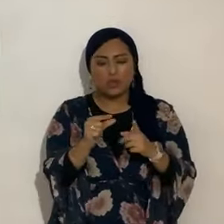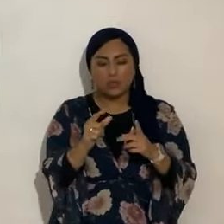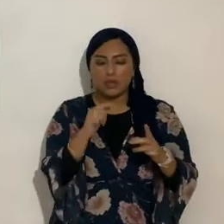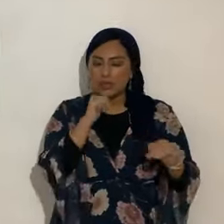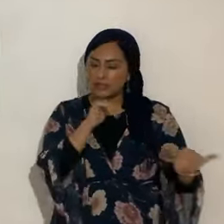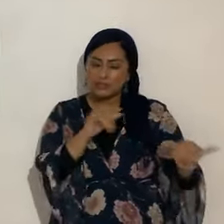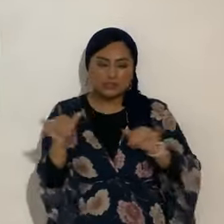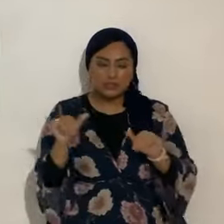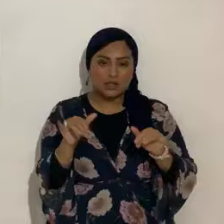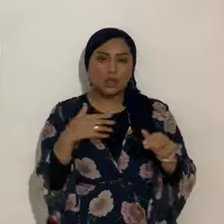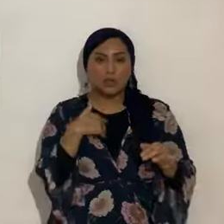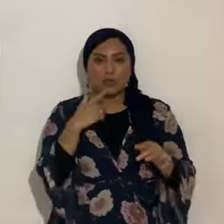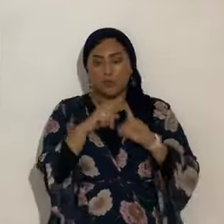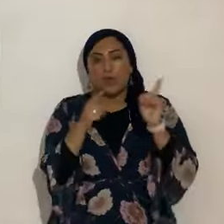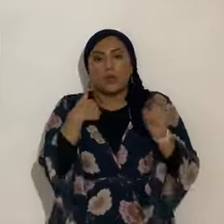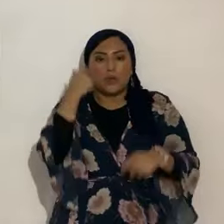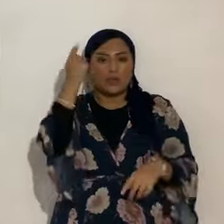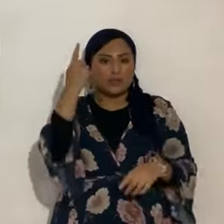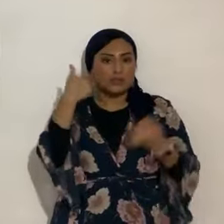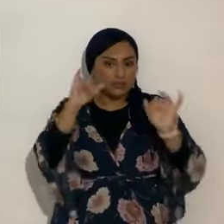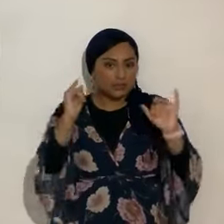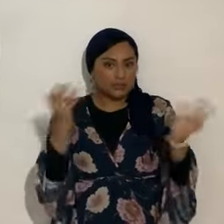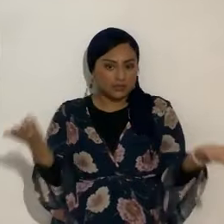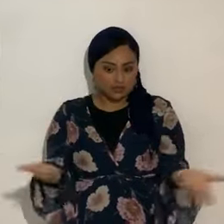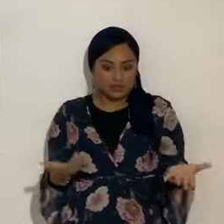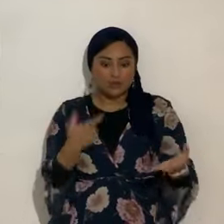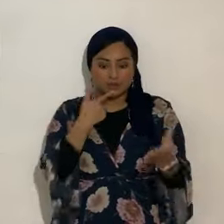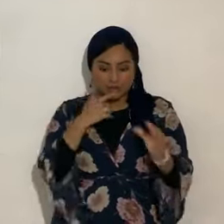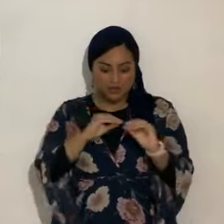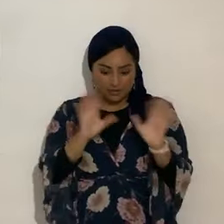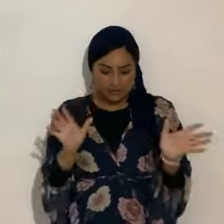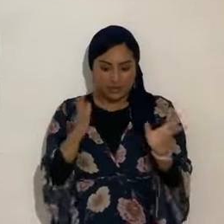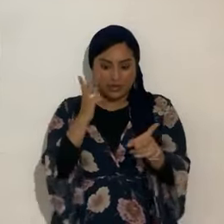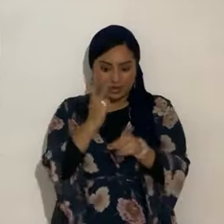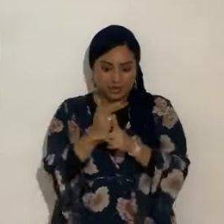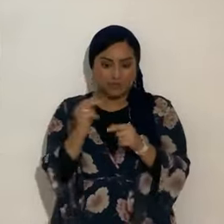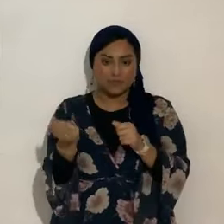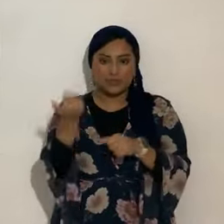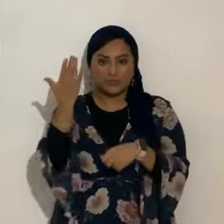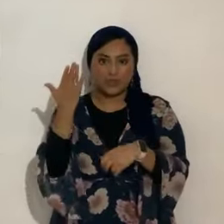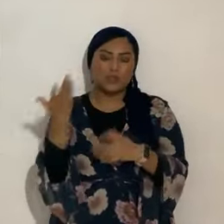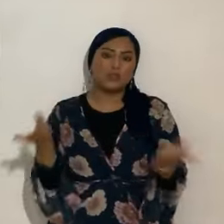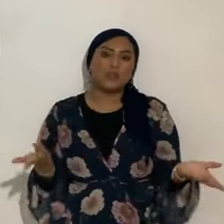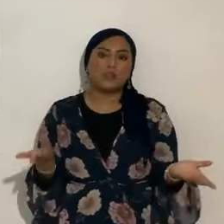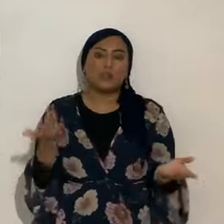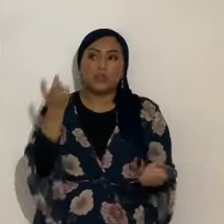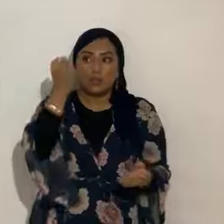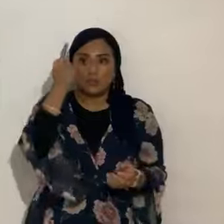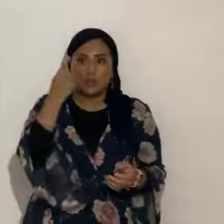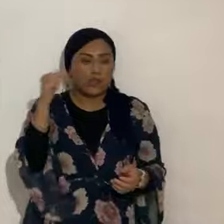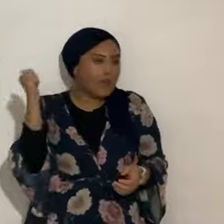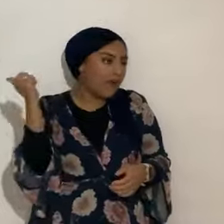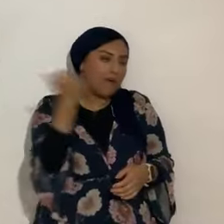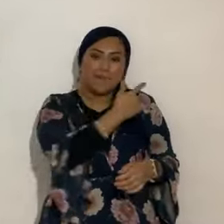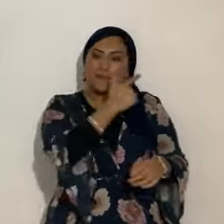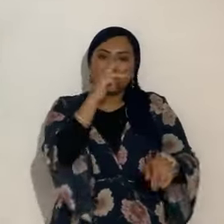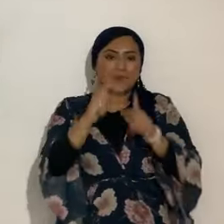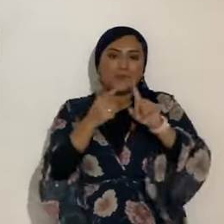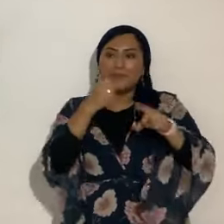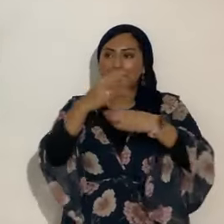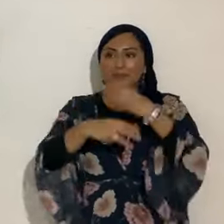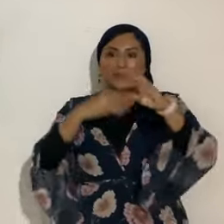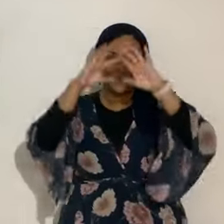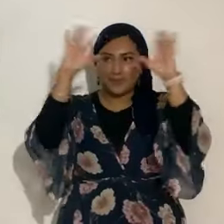más correcta, pero le estamos entendiendo. Aquí dice claramente guardar el Shabbat. Y eso lo entiende un chino, un japonés,